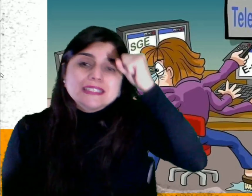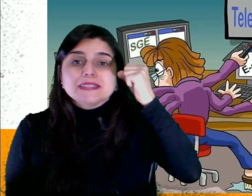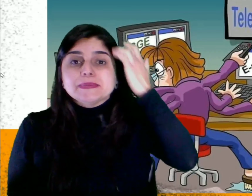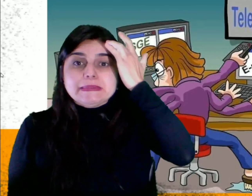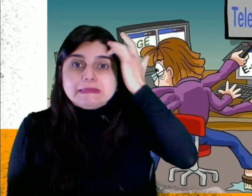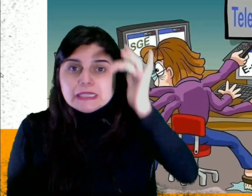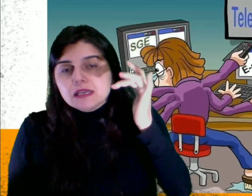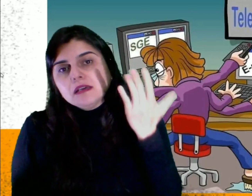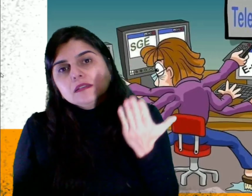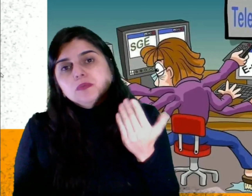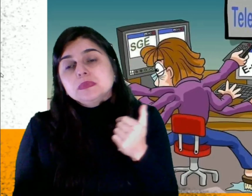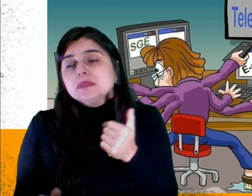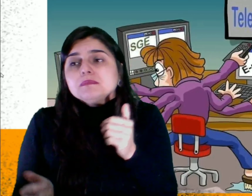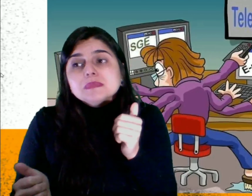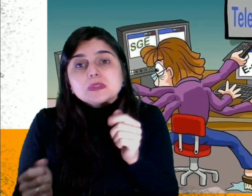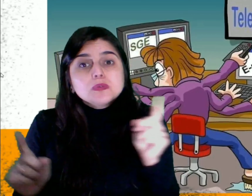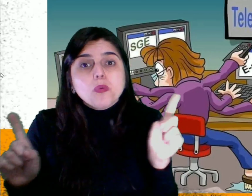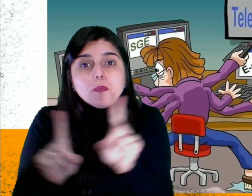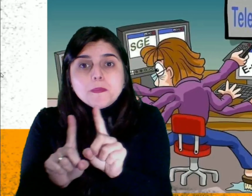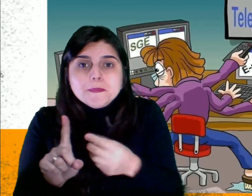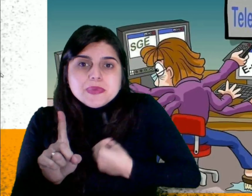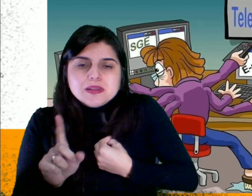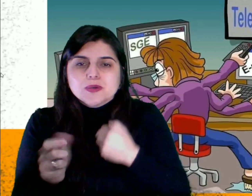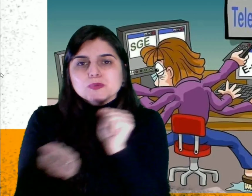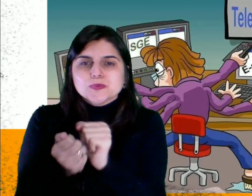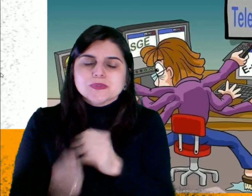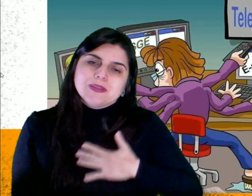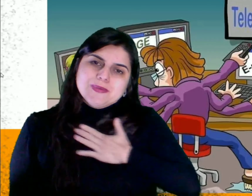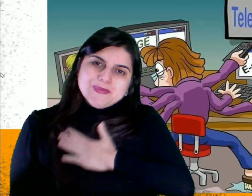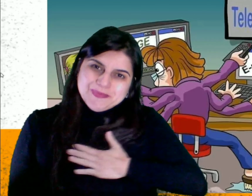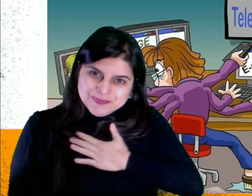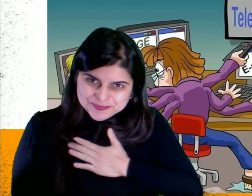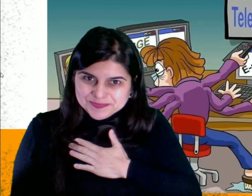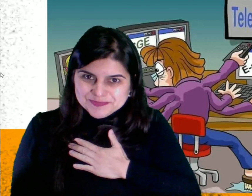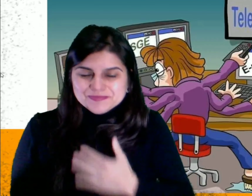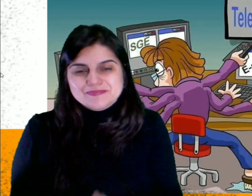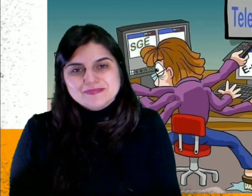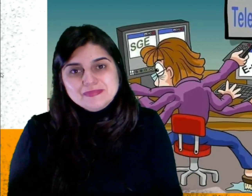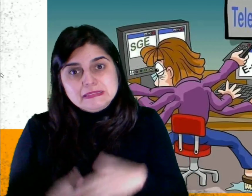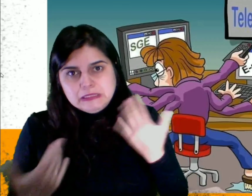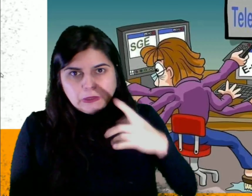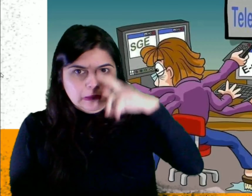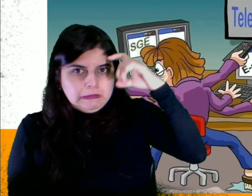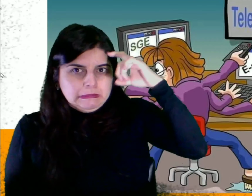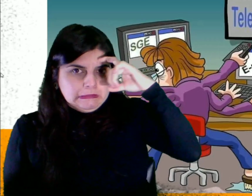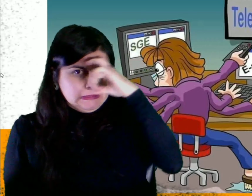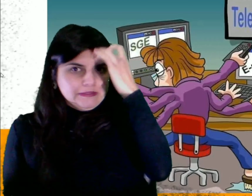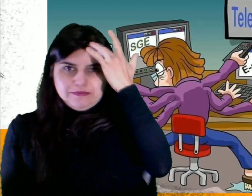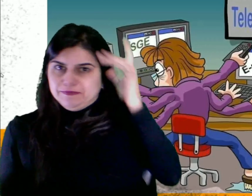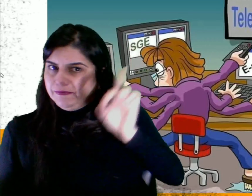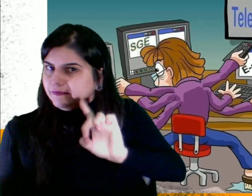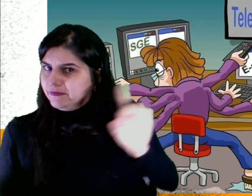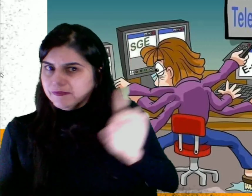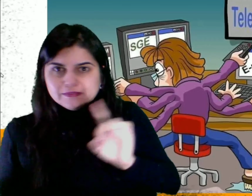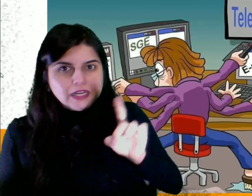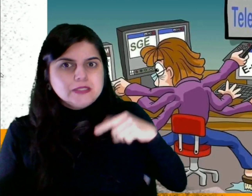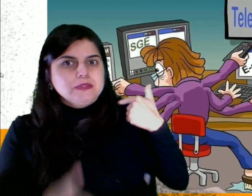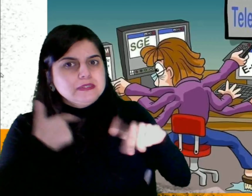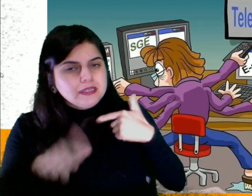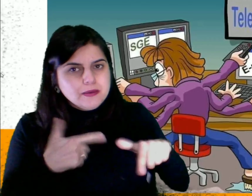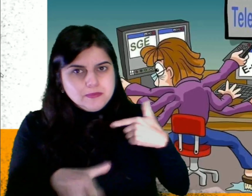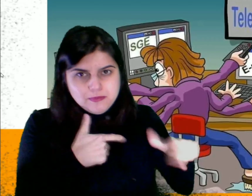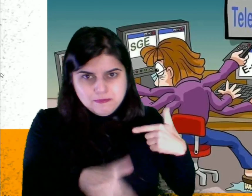motivando, incentivando, acompanhando, porque, querendo ou não, é uma fase de alfabetização, né? Então é muito importante estar